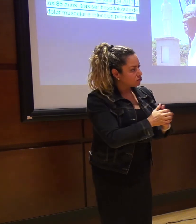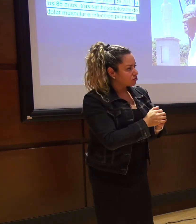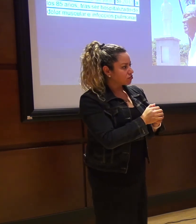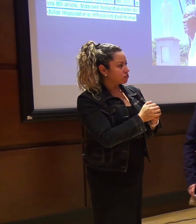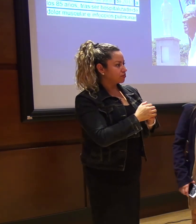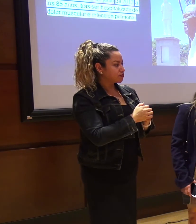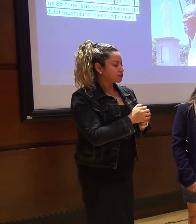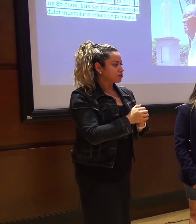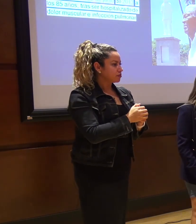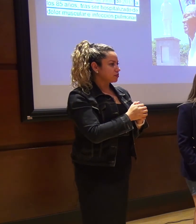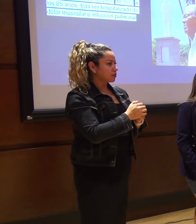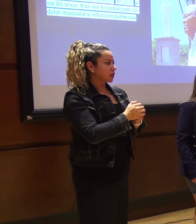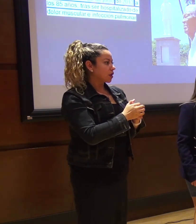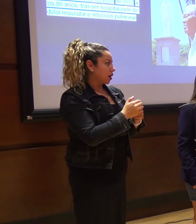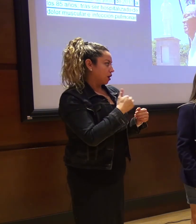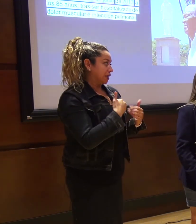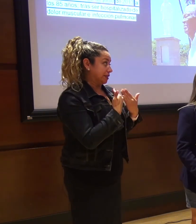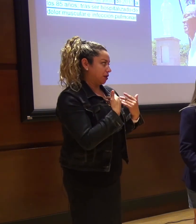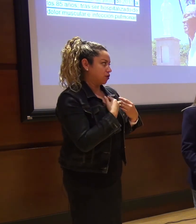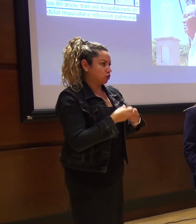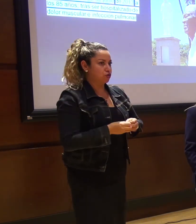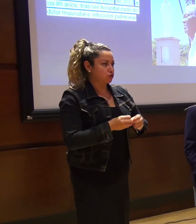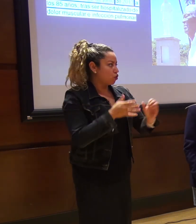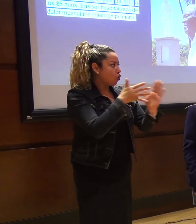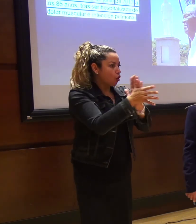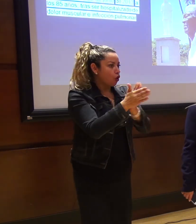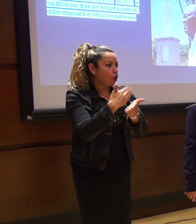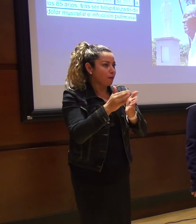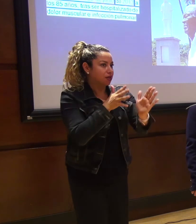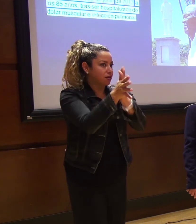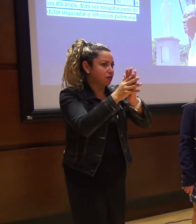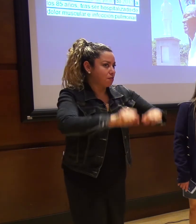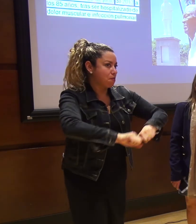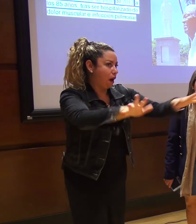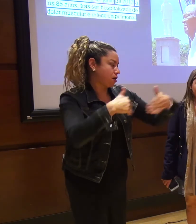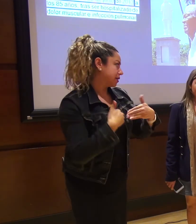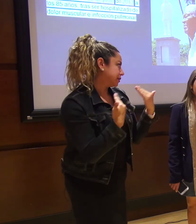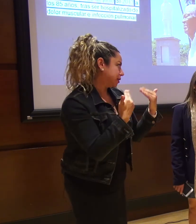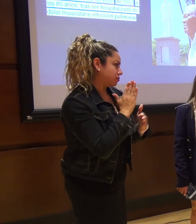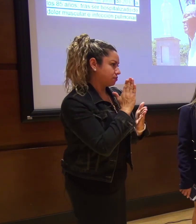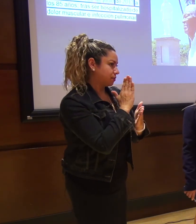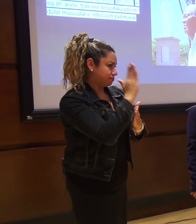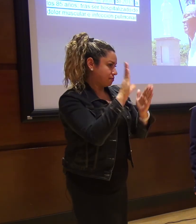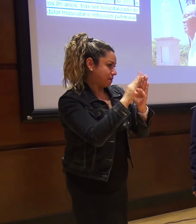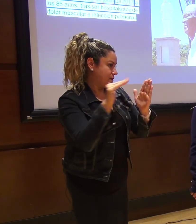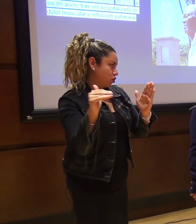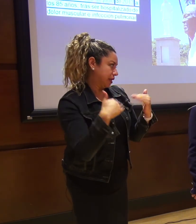como las diferentes impresiones que tienen oyentes, también de cómo los sordos se empiezan a aproximar, pero pues una cosa es como